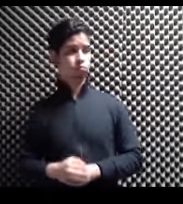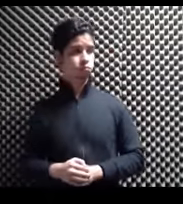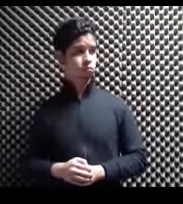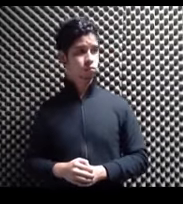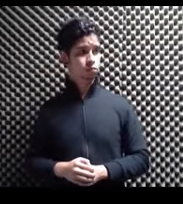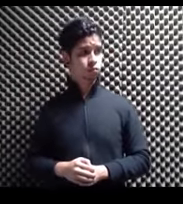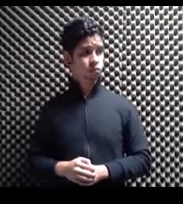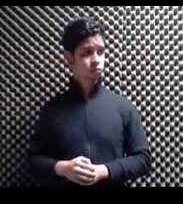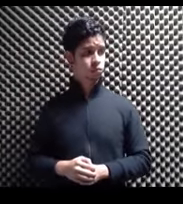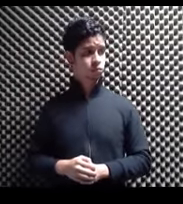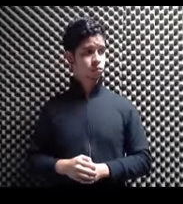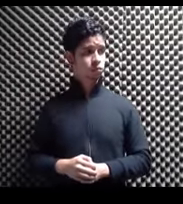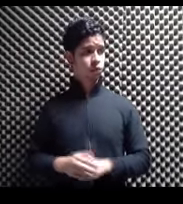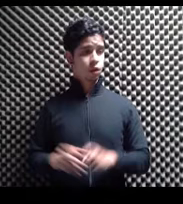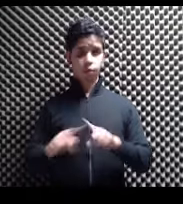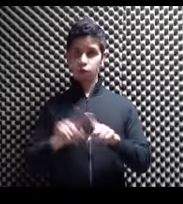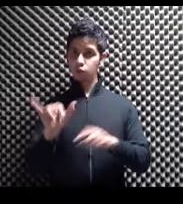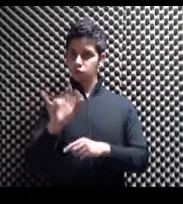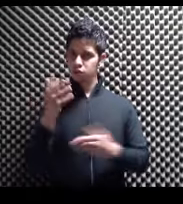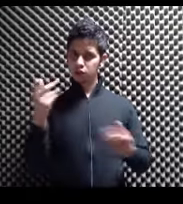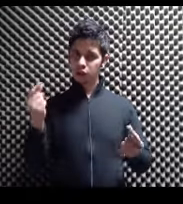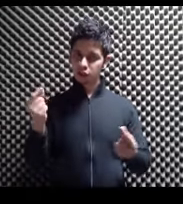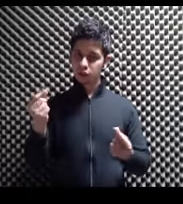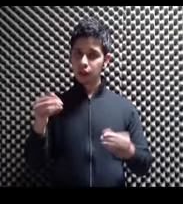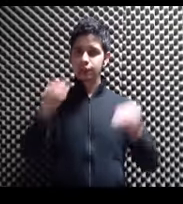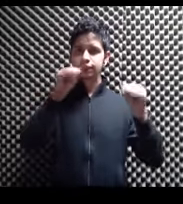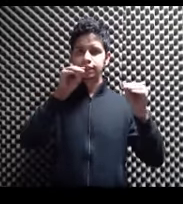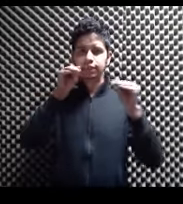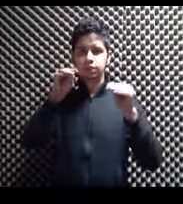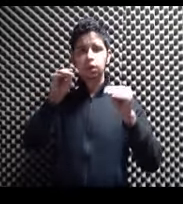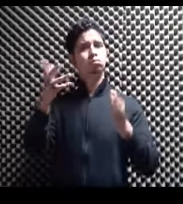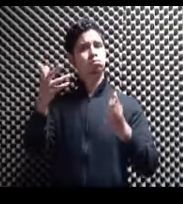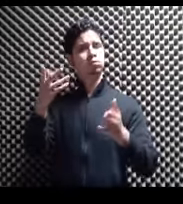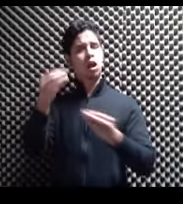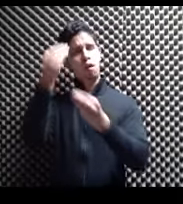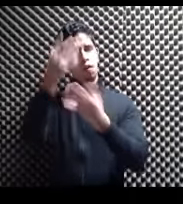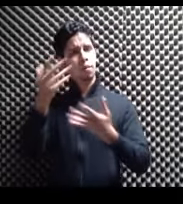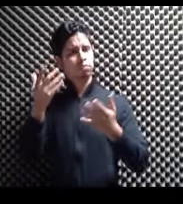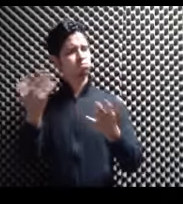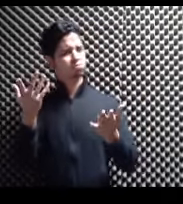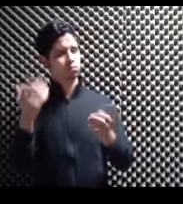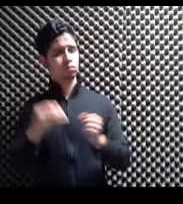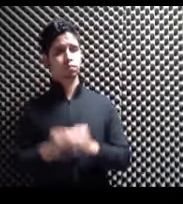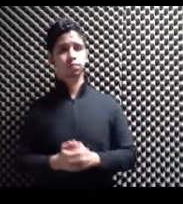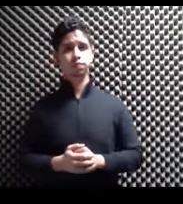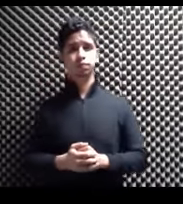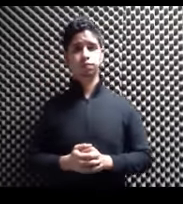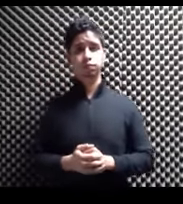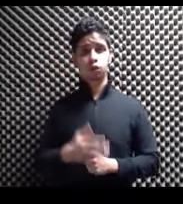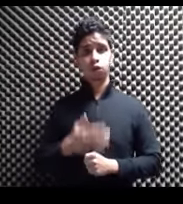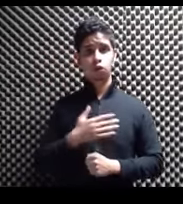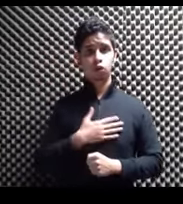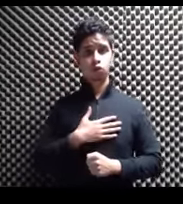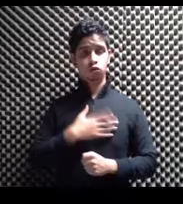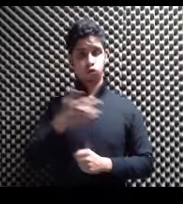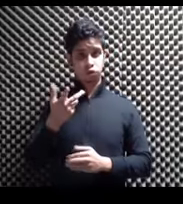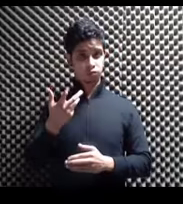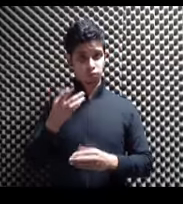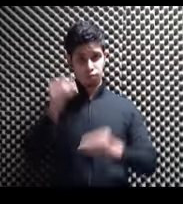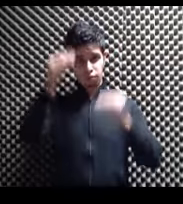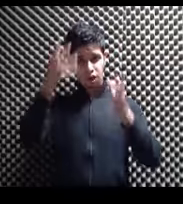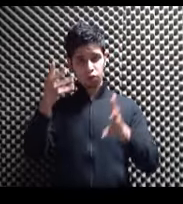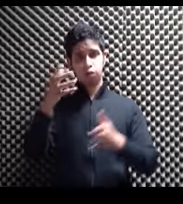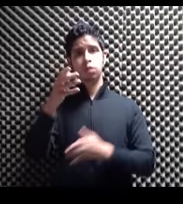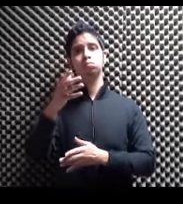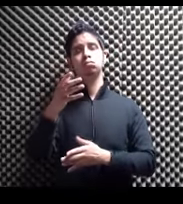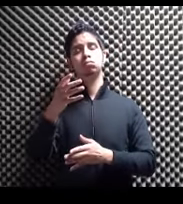clase. ¿Cómo? Okay. Cuéntame eso. Vamos Yo soy instructor de equitación. Me dedicaba a dar clases de montar caballos de paso